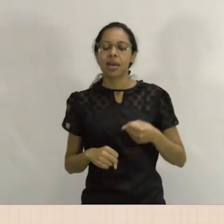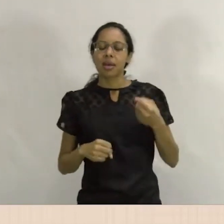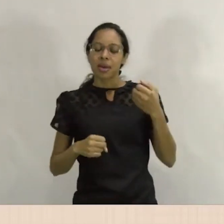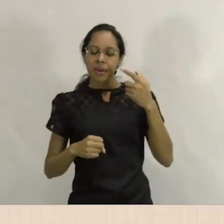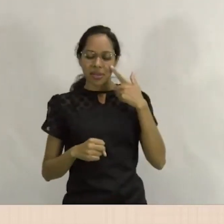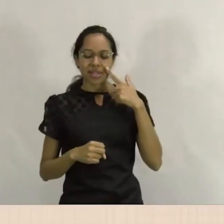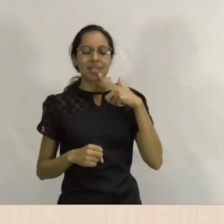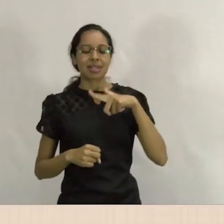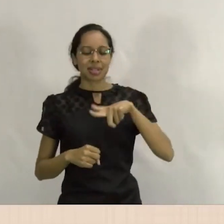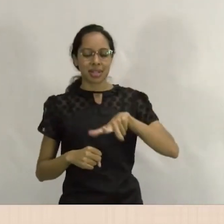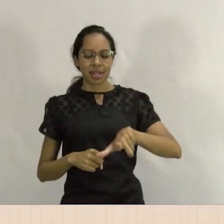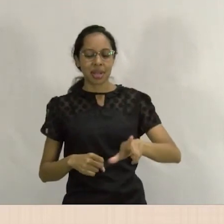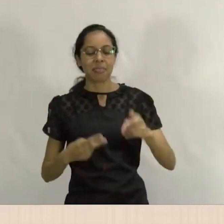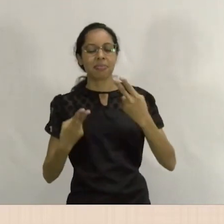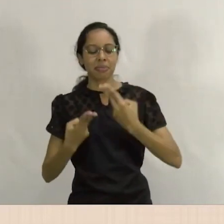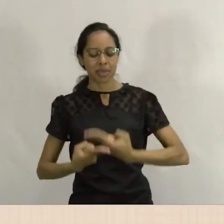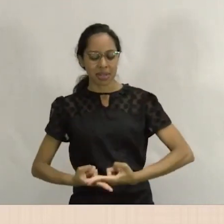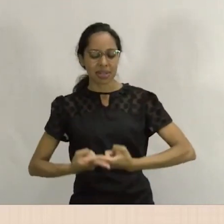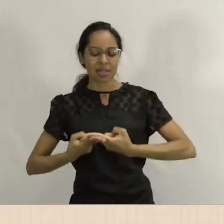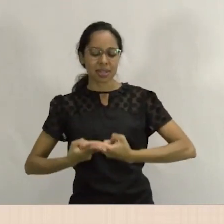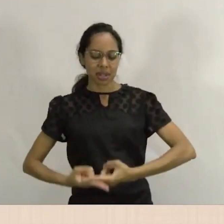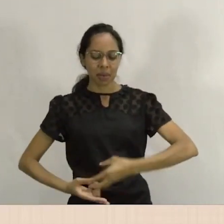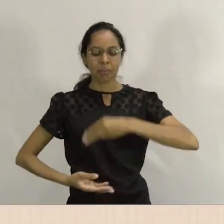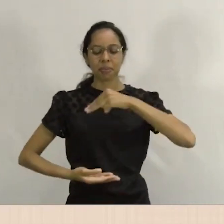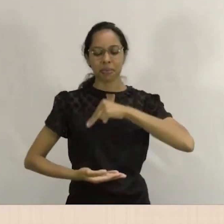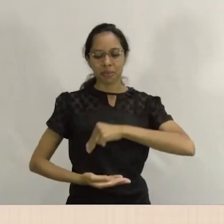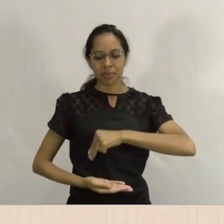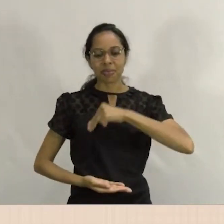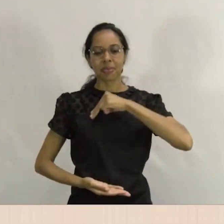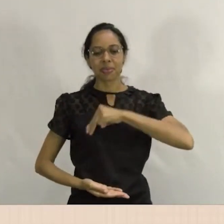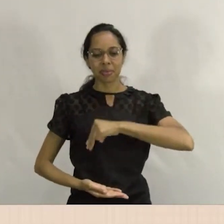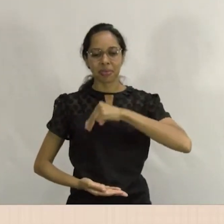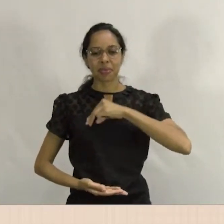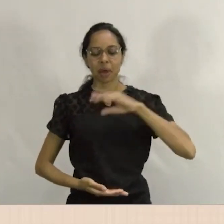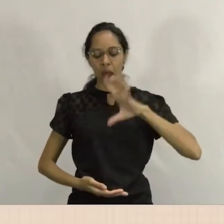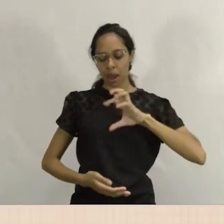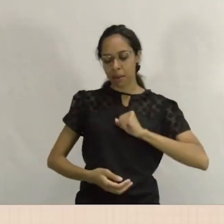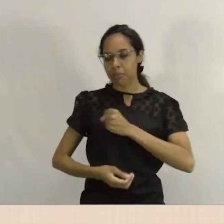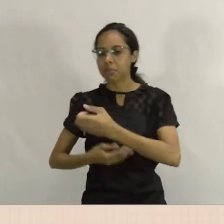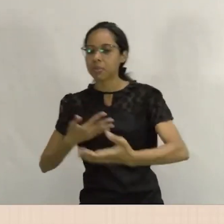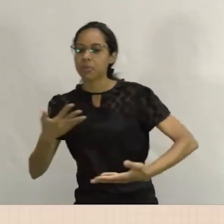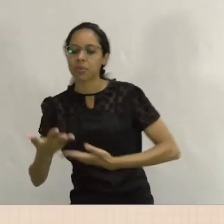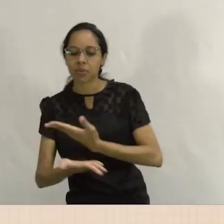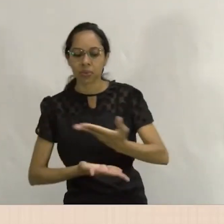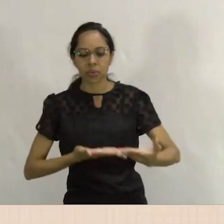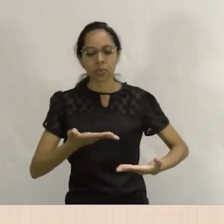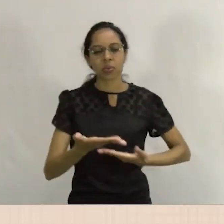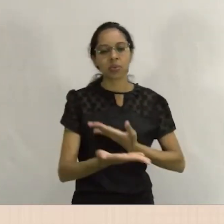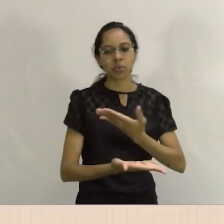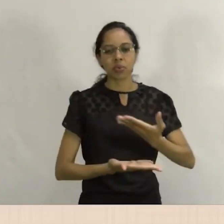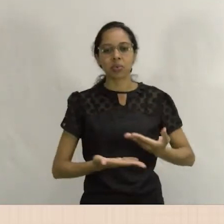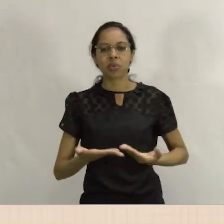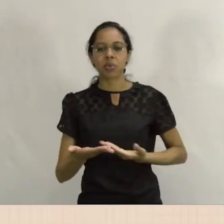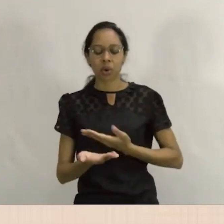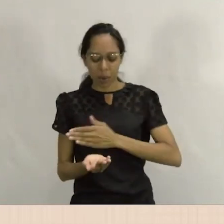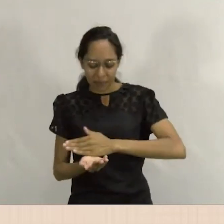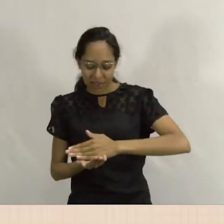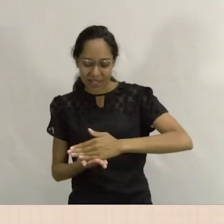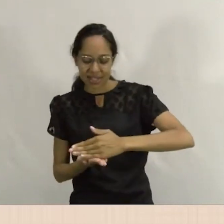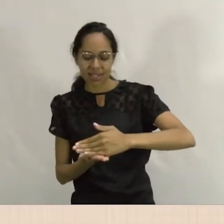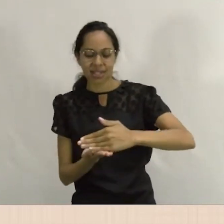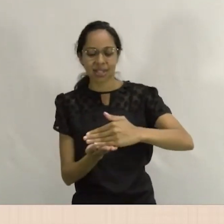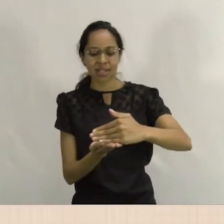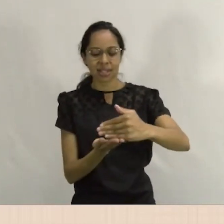compaixão, misericórdia, passamos a amar uns aos outros, passamos a suportar uns aos outros